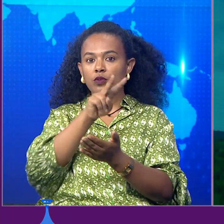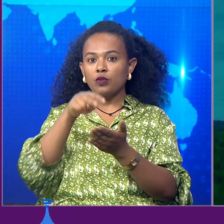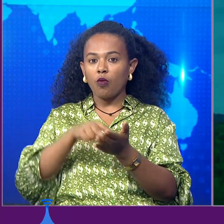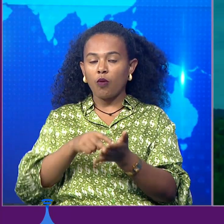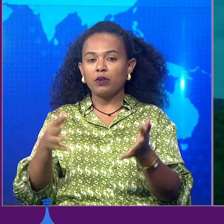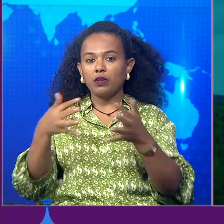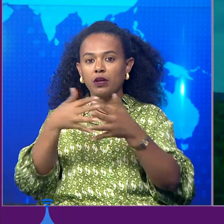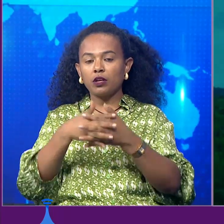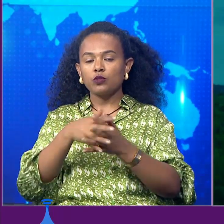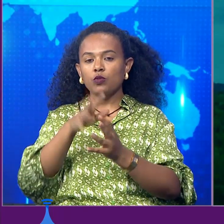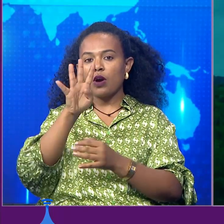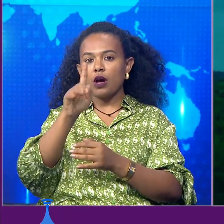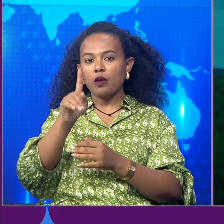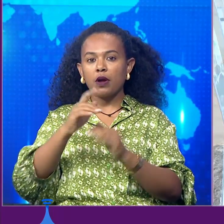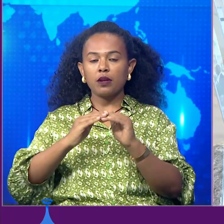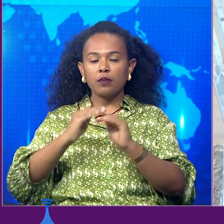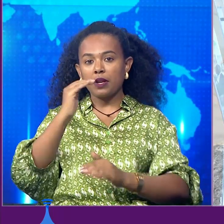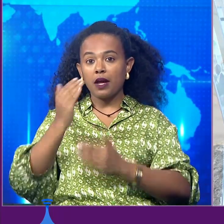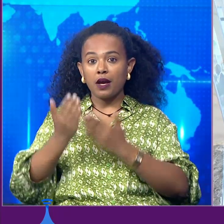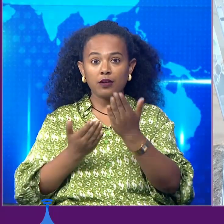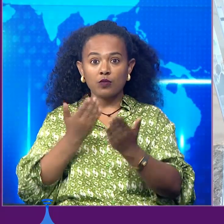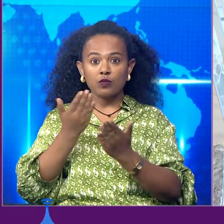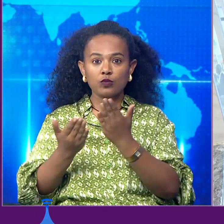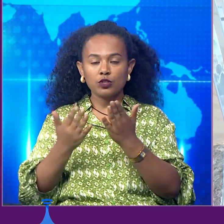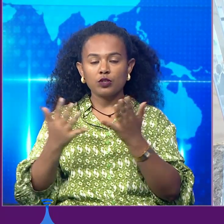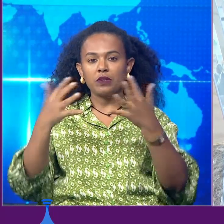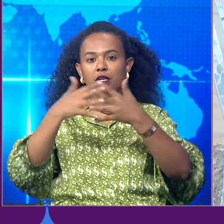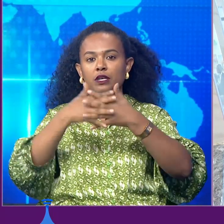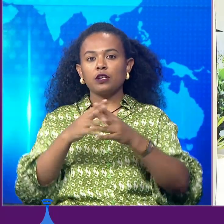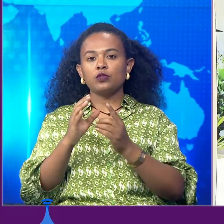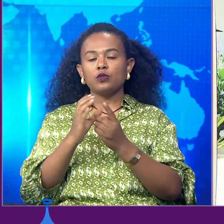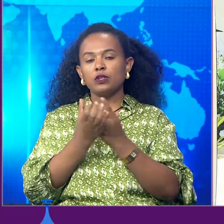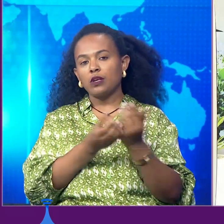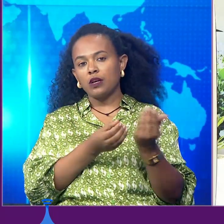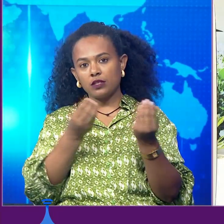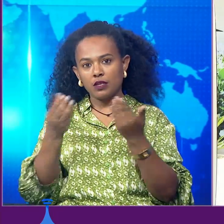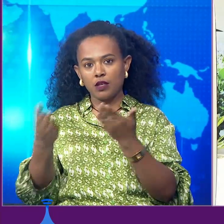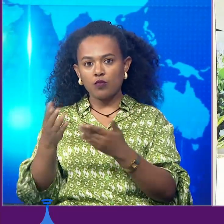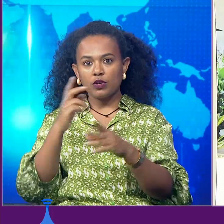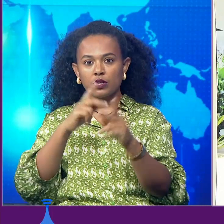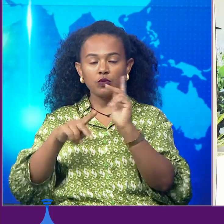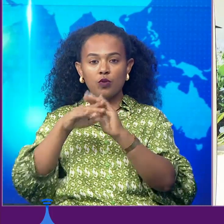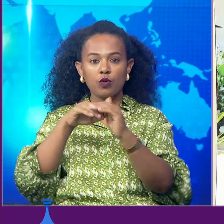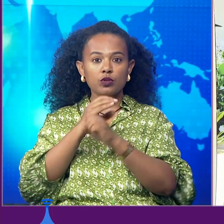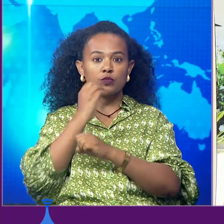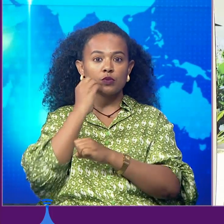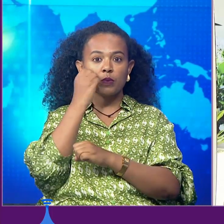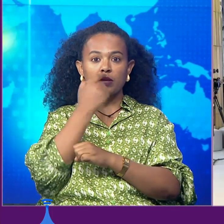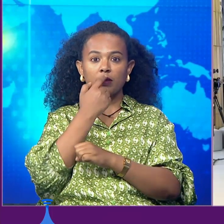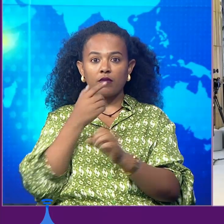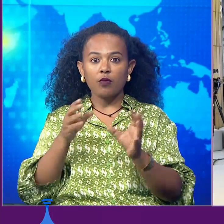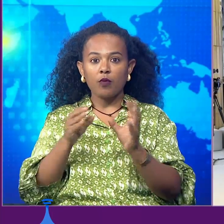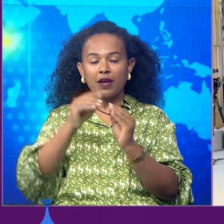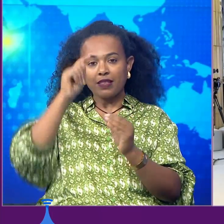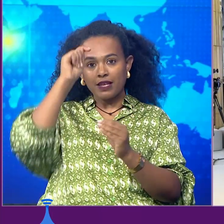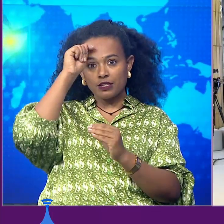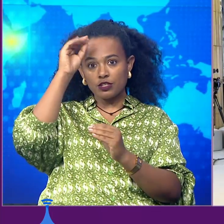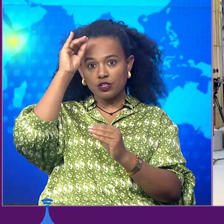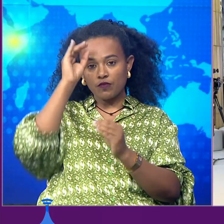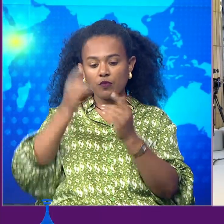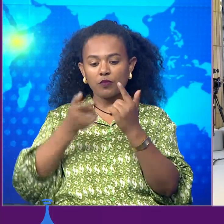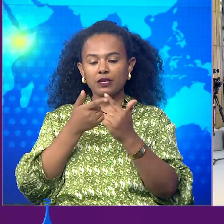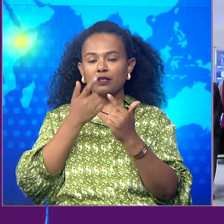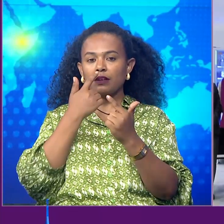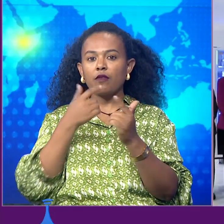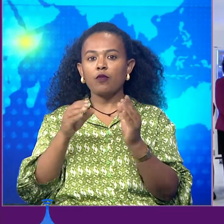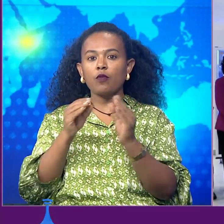ተቀናጅተው ከ41 በላይ አገልግሎቶችን በተቀናጀ አግባብ ይሰጣሉ። የህዝብ ተወካዮች ምክር ቤት አፈ ጉባኤ ታገሰ ጫፎ፣ ምክትል አፈ ጉባኤ